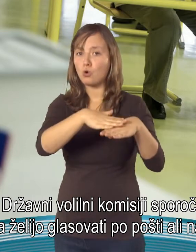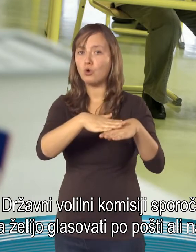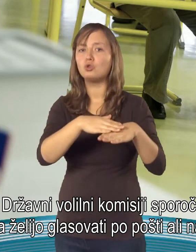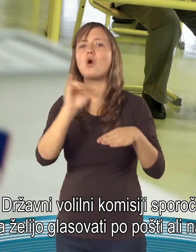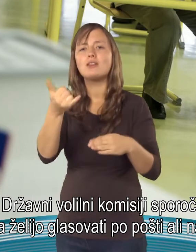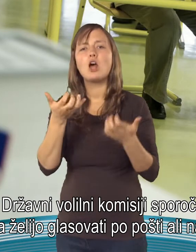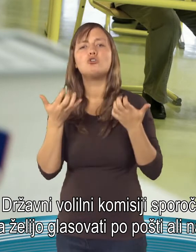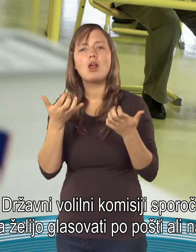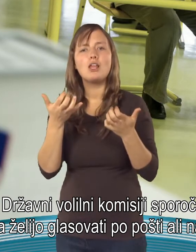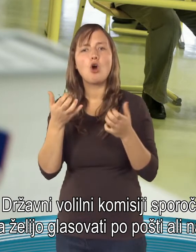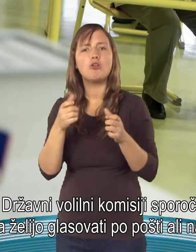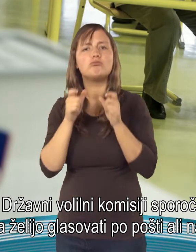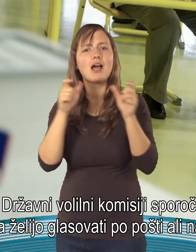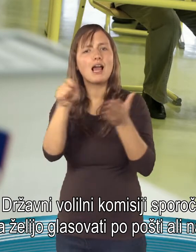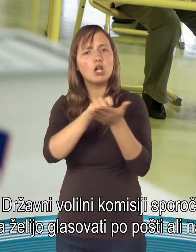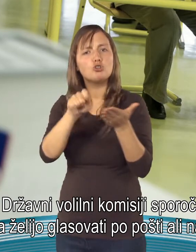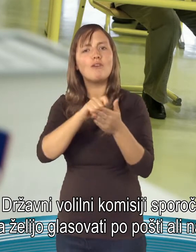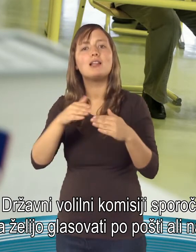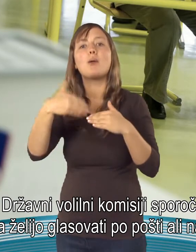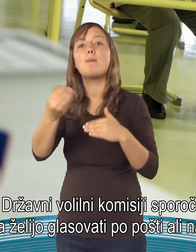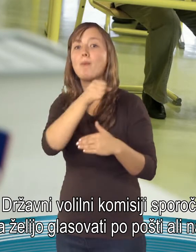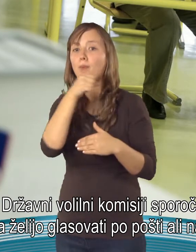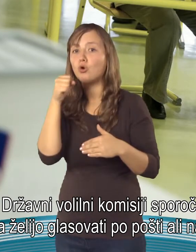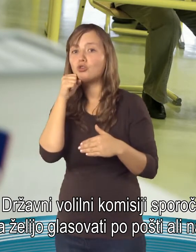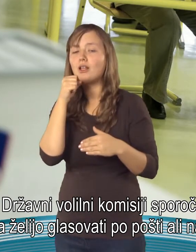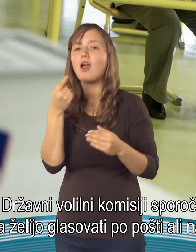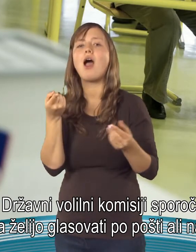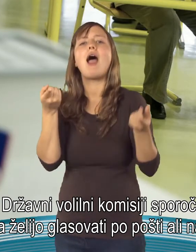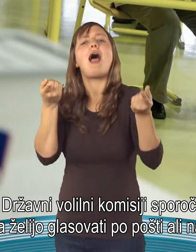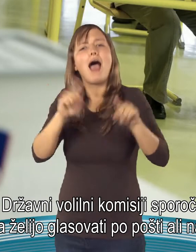diplomatsko-konzularnem predstavništvu Republike Slovenije.